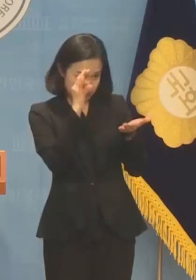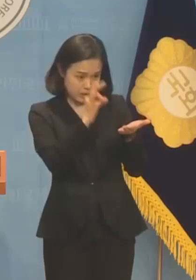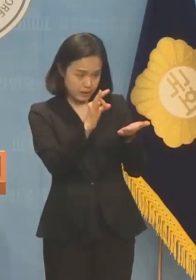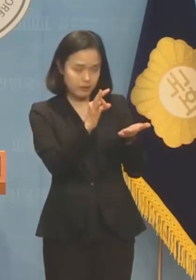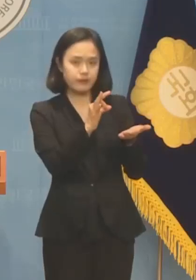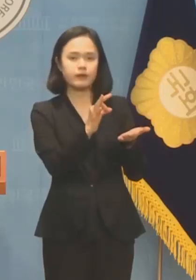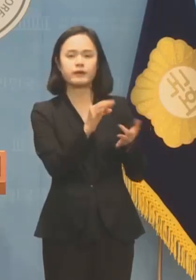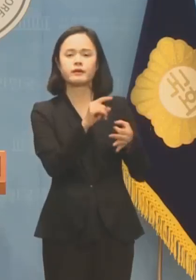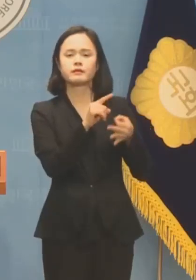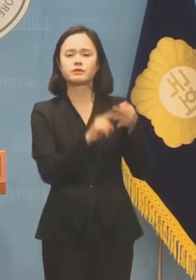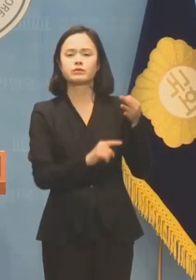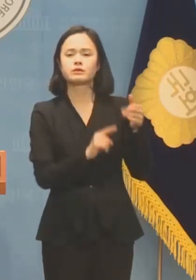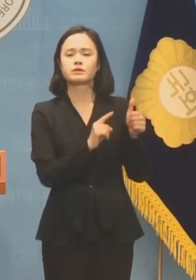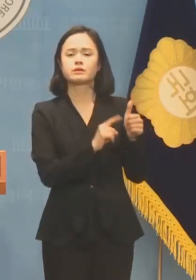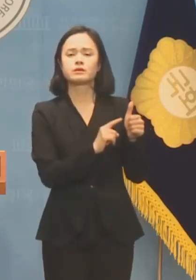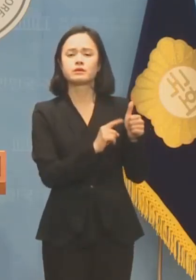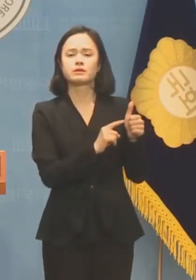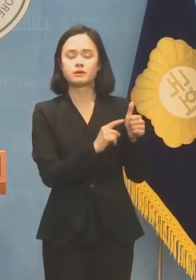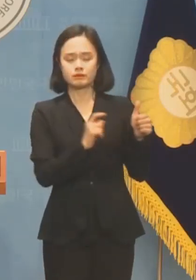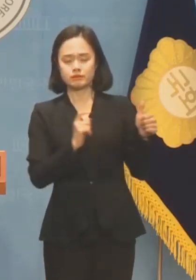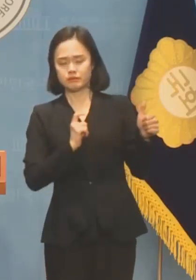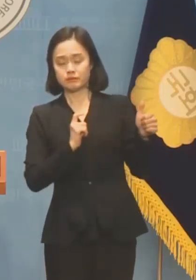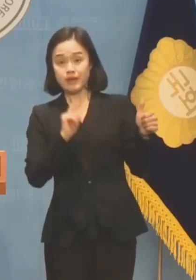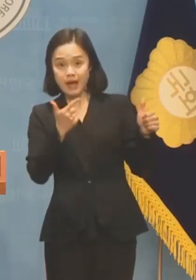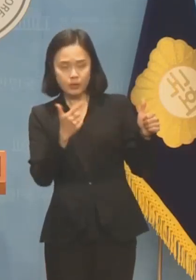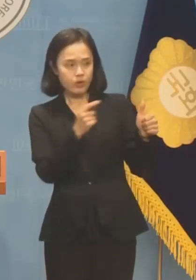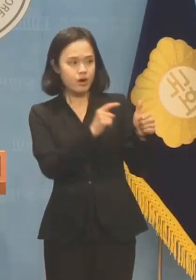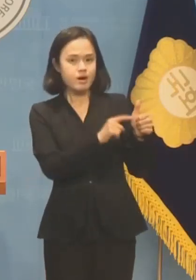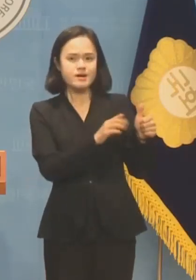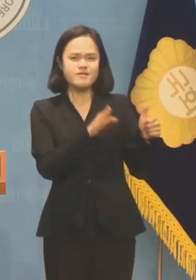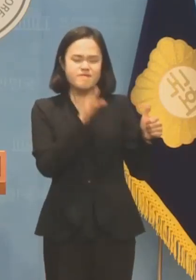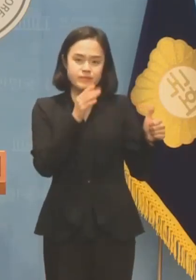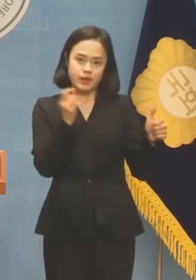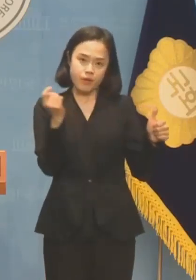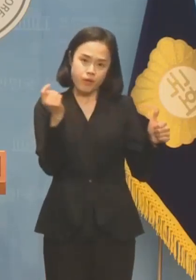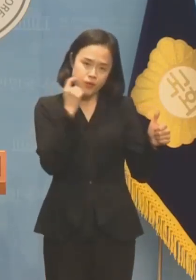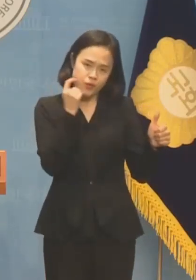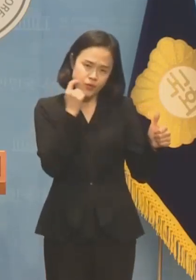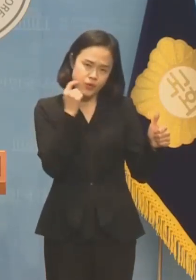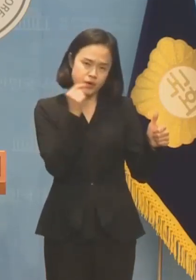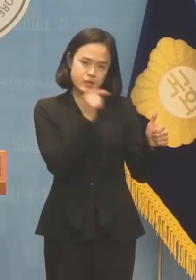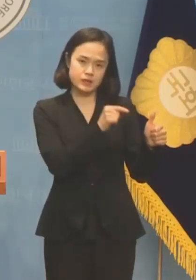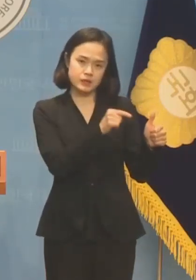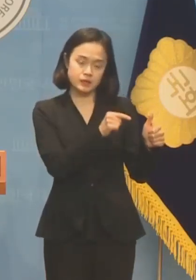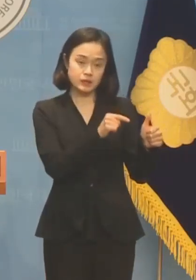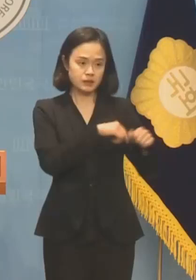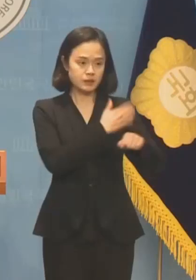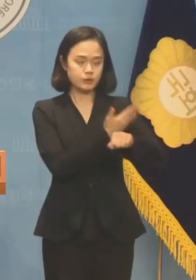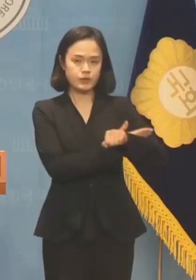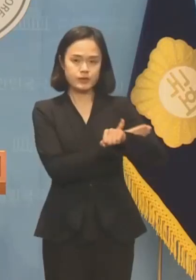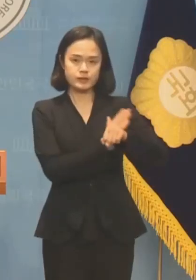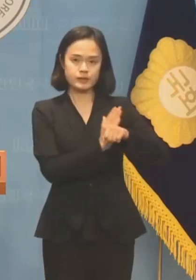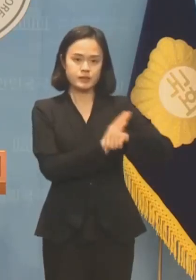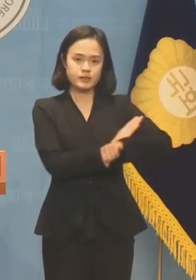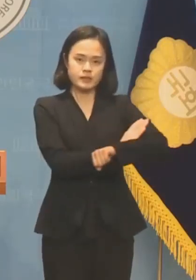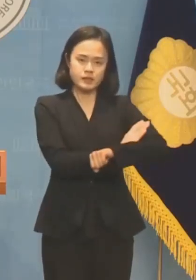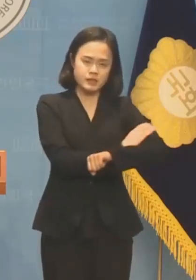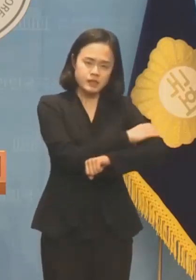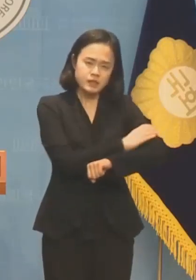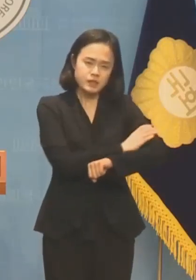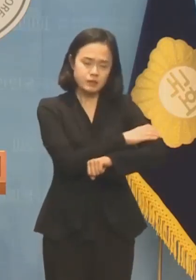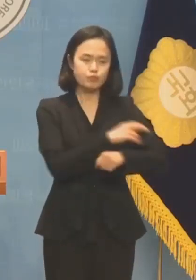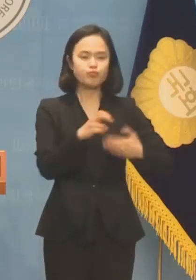윤석열의 거짓말과 권력형 비리의 실체를 여실히 확인시켜 주었습니다. 내란